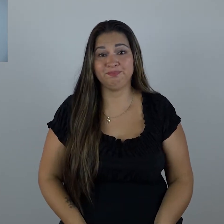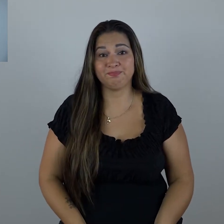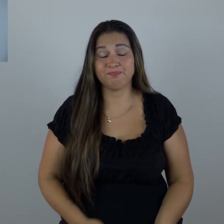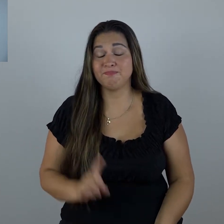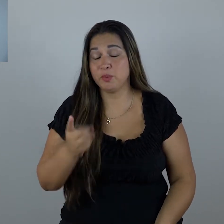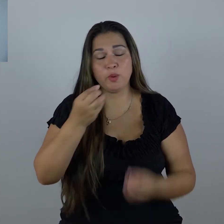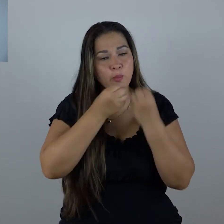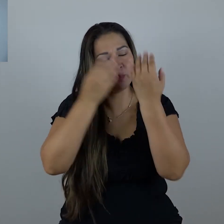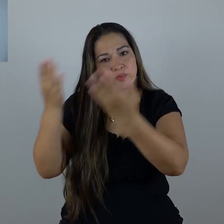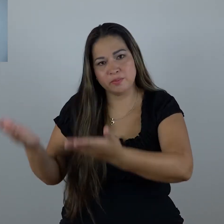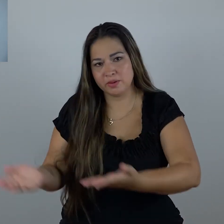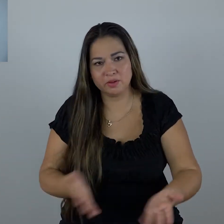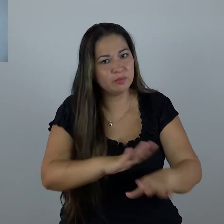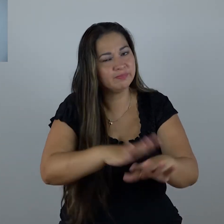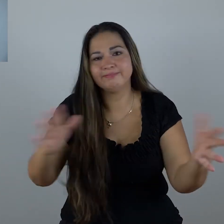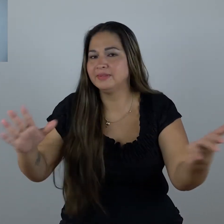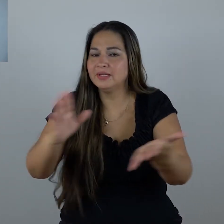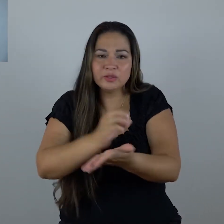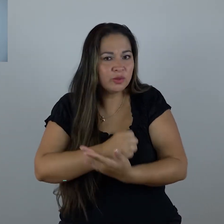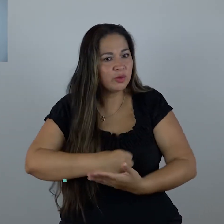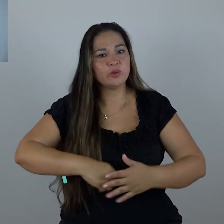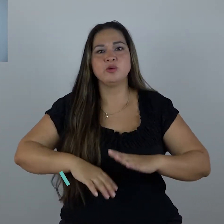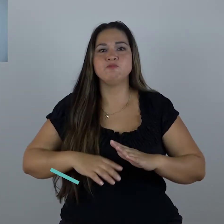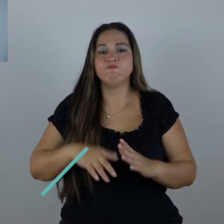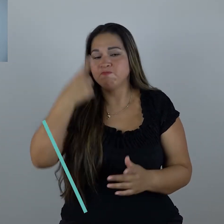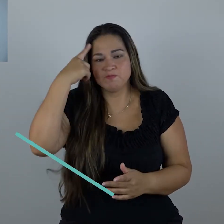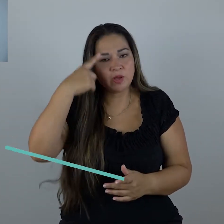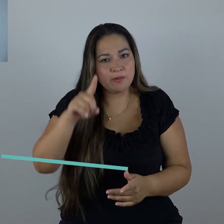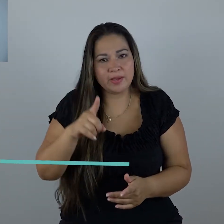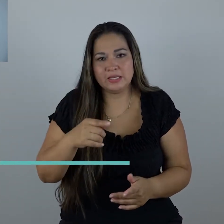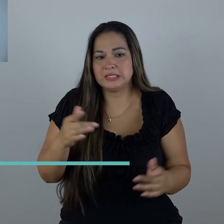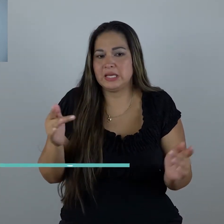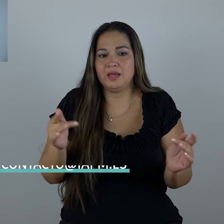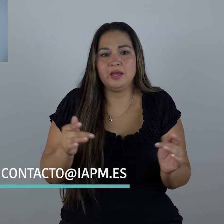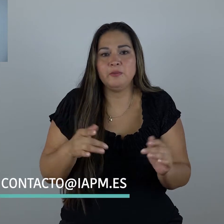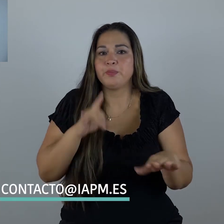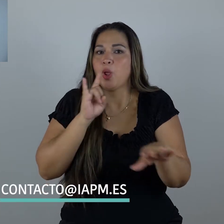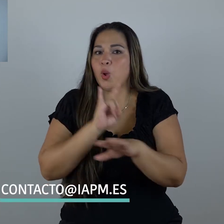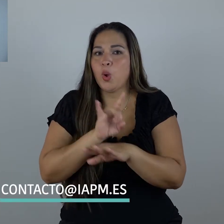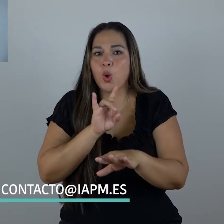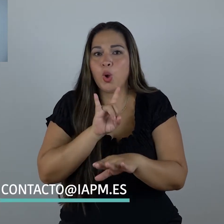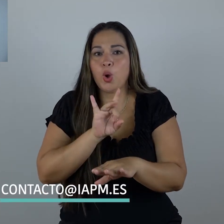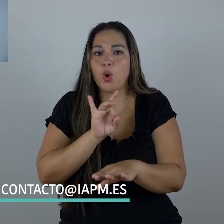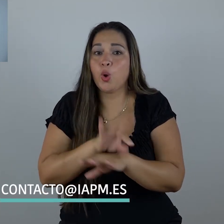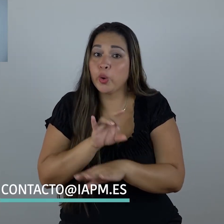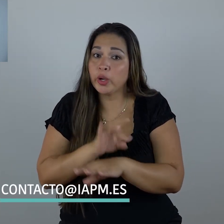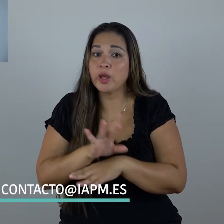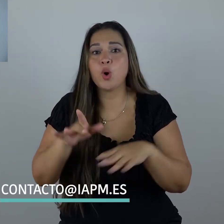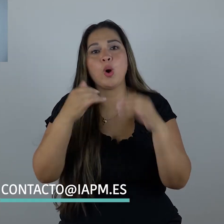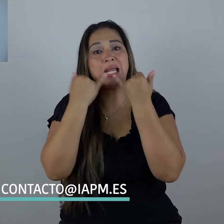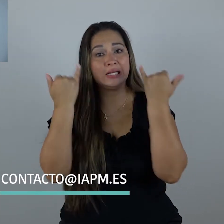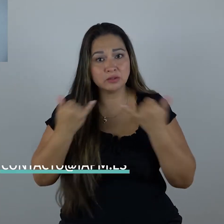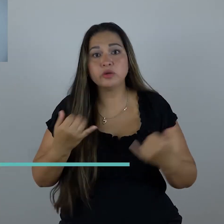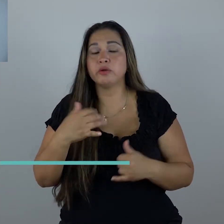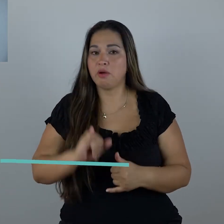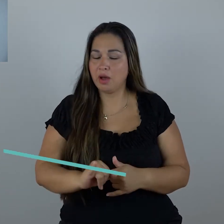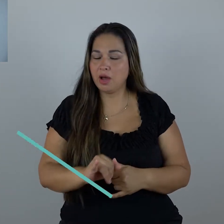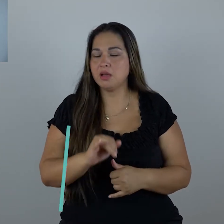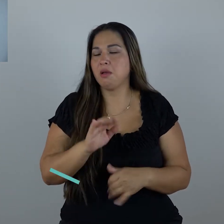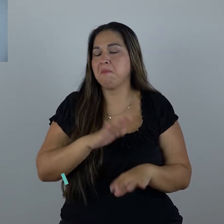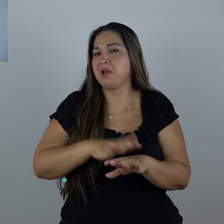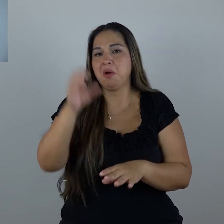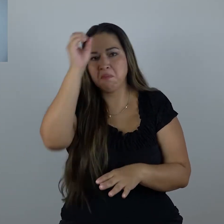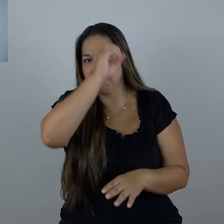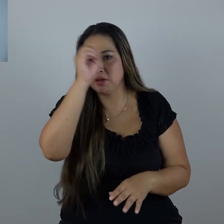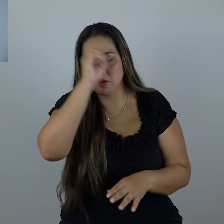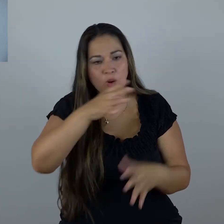Primeramente decir bienvenidos a todos, ya sabéis que tenéis el contacto en el correo electrónico, también en los comentarios podéis